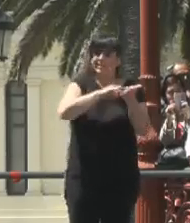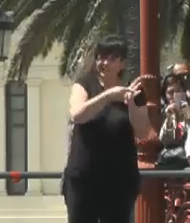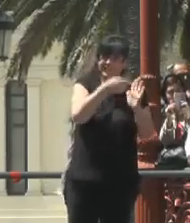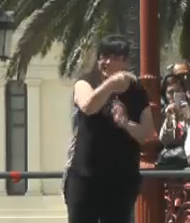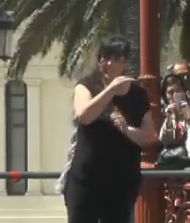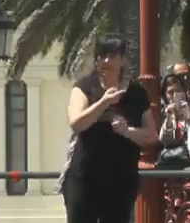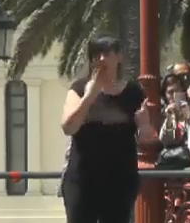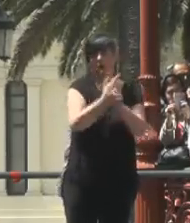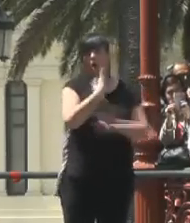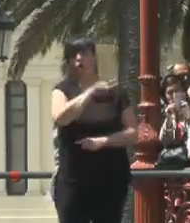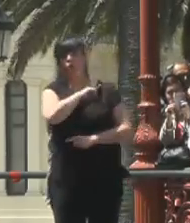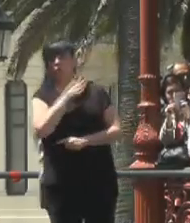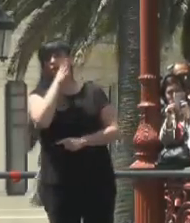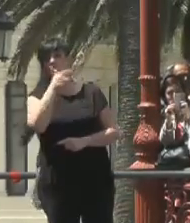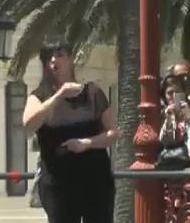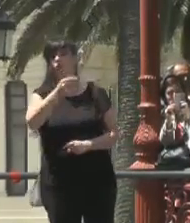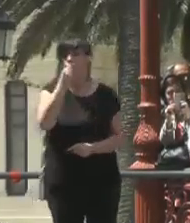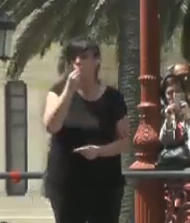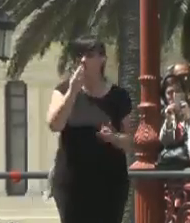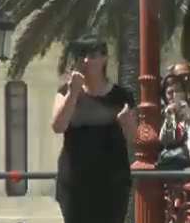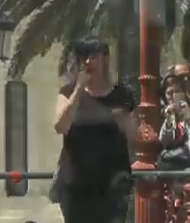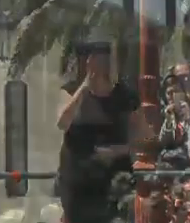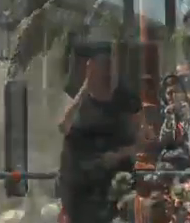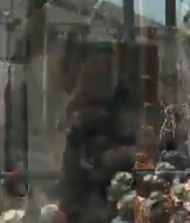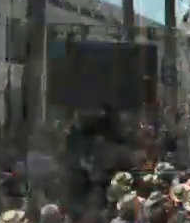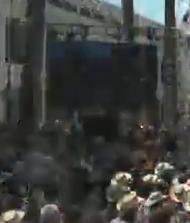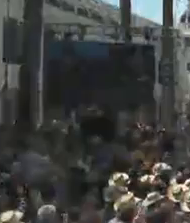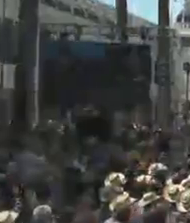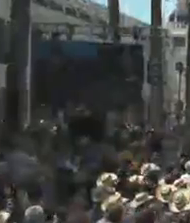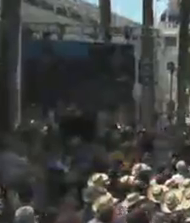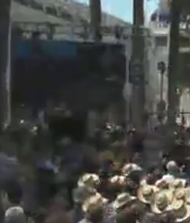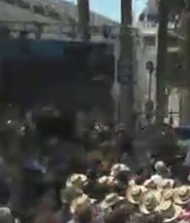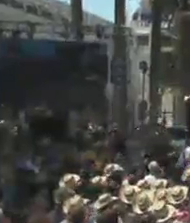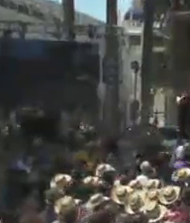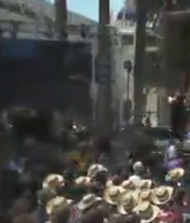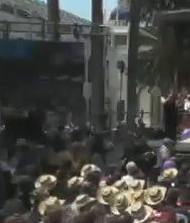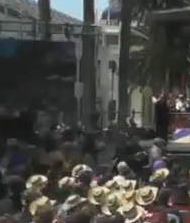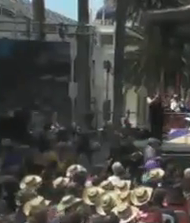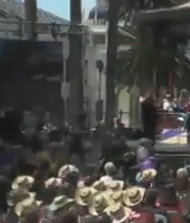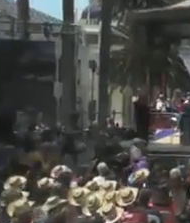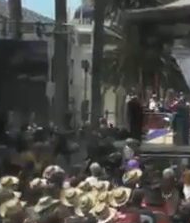del trabajo, de la vivienda, de la comida, del agua, de la energía, de la luz y de poder vivir en el territorio que queramos.